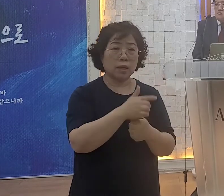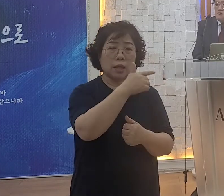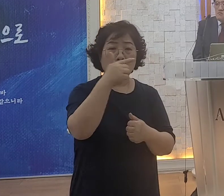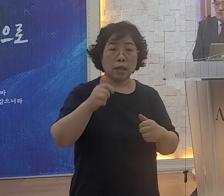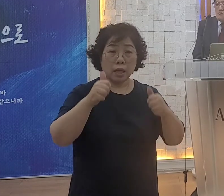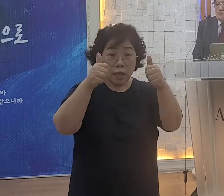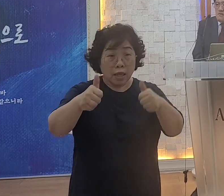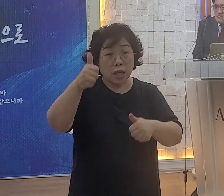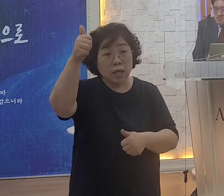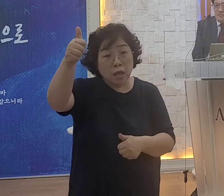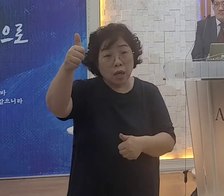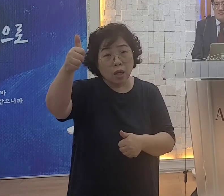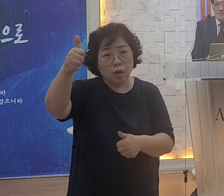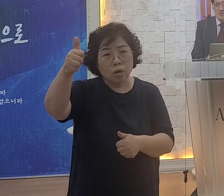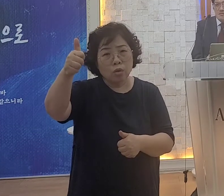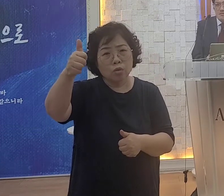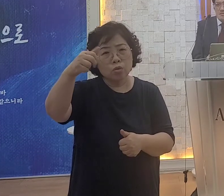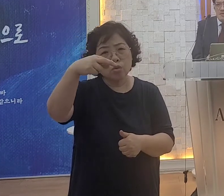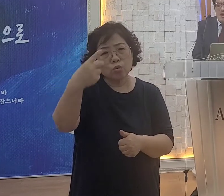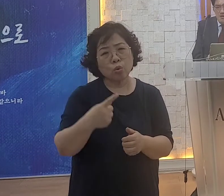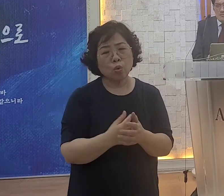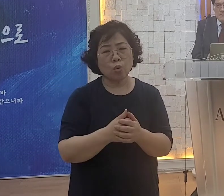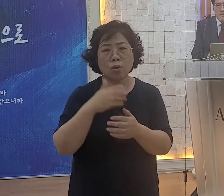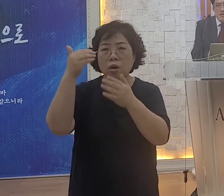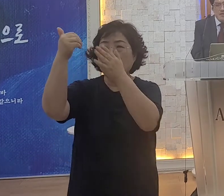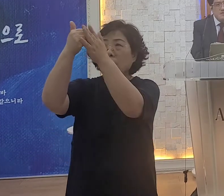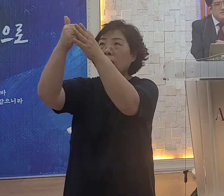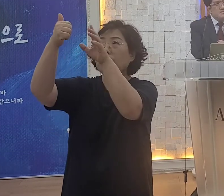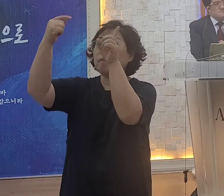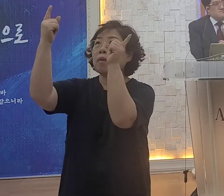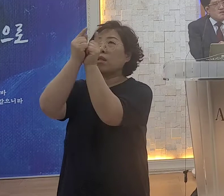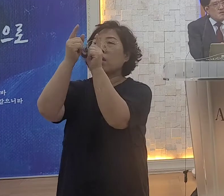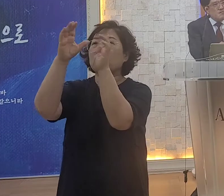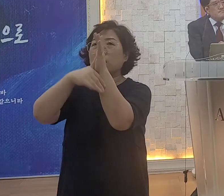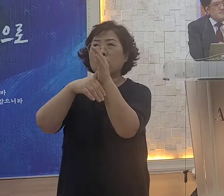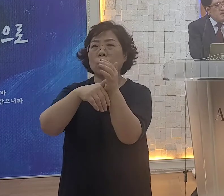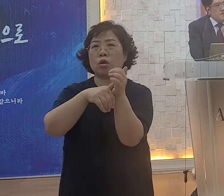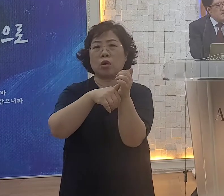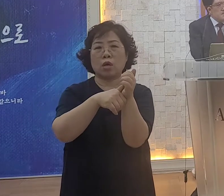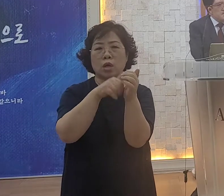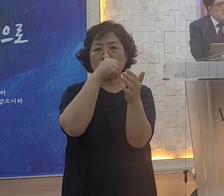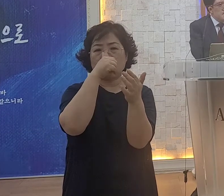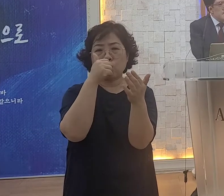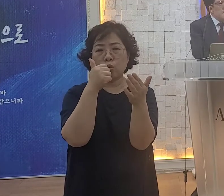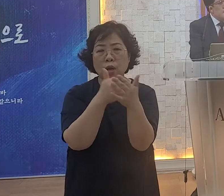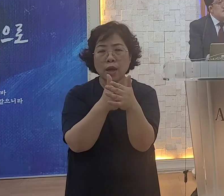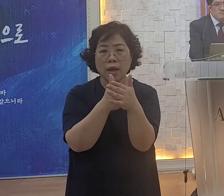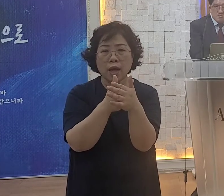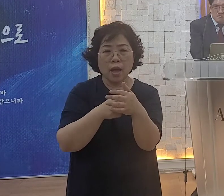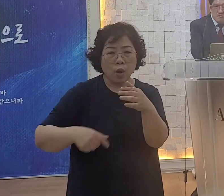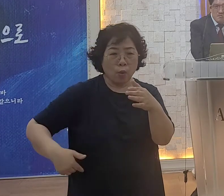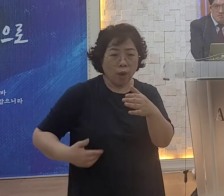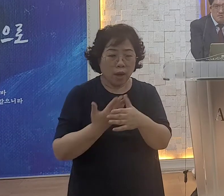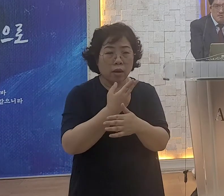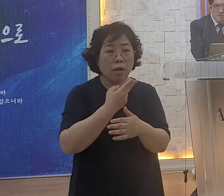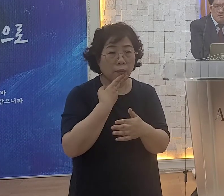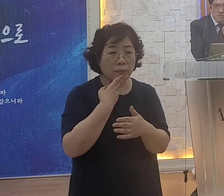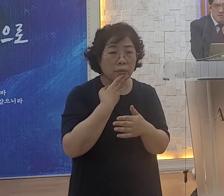대제사장도 자칫 잘못하면 하나님 앞에 이 죄를 범한 것을 해결하지